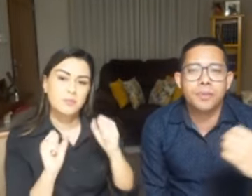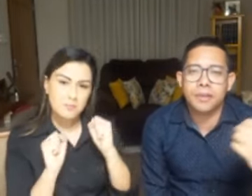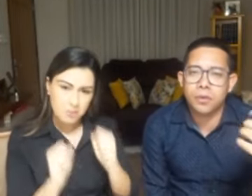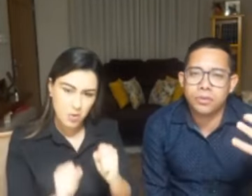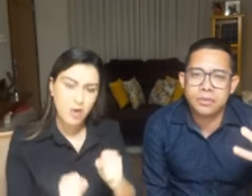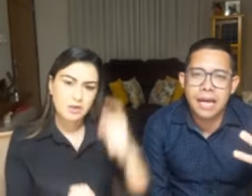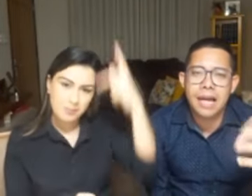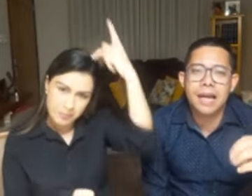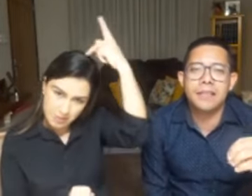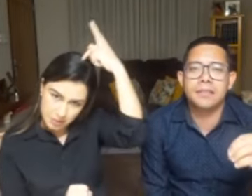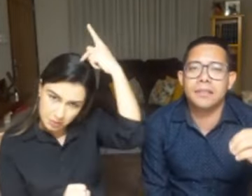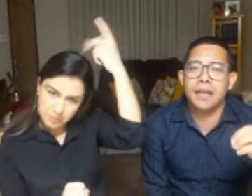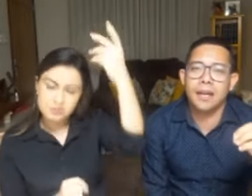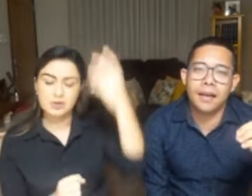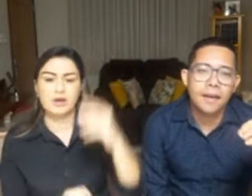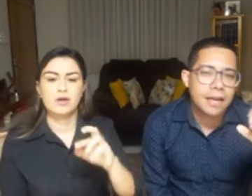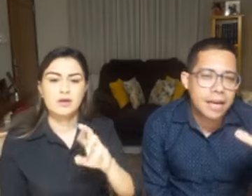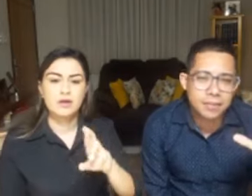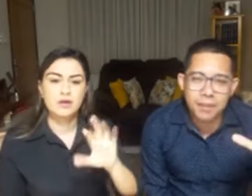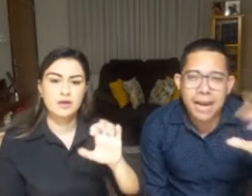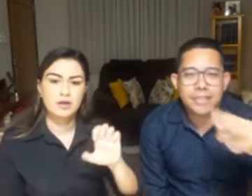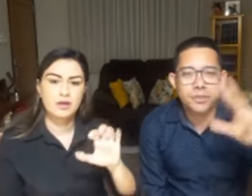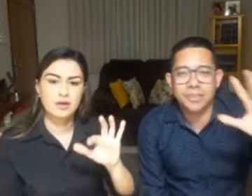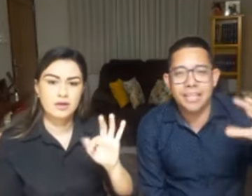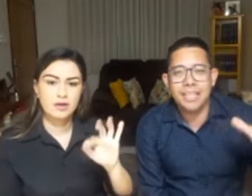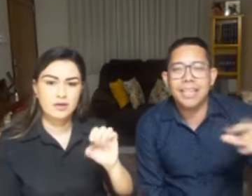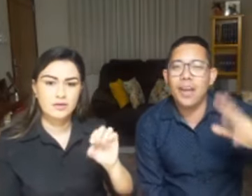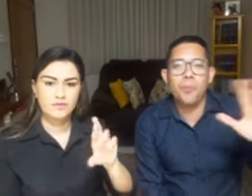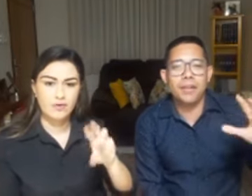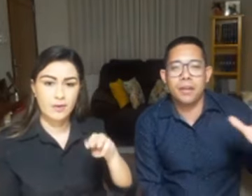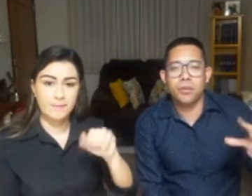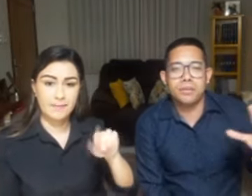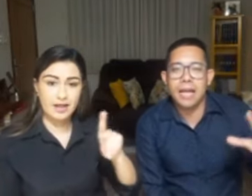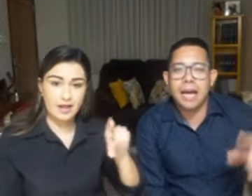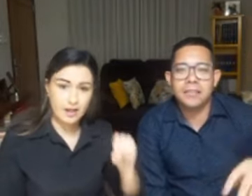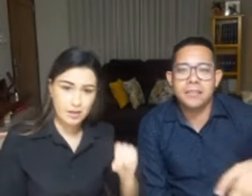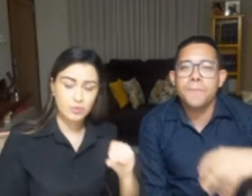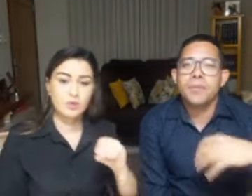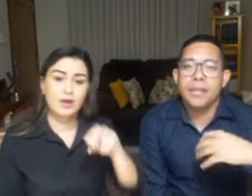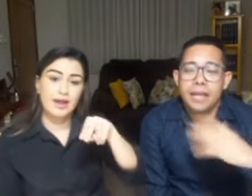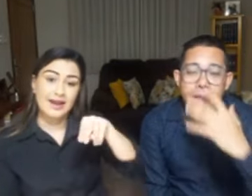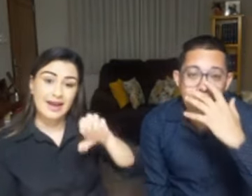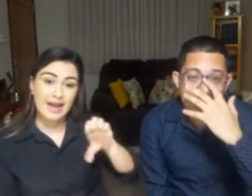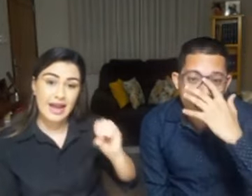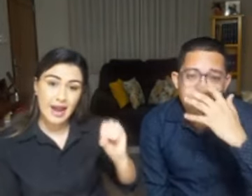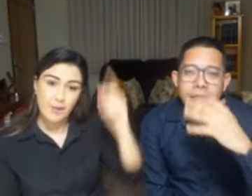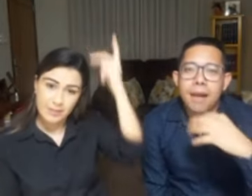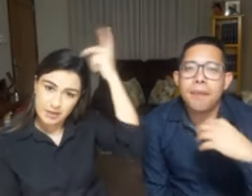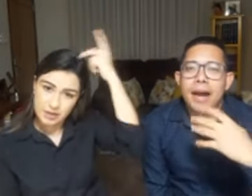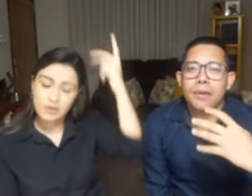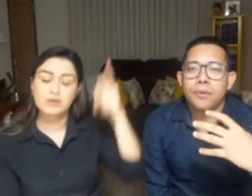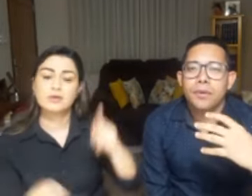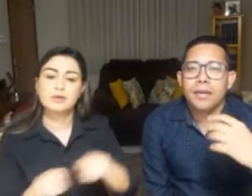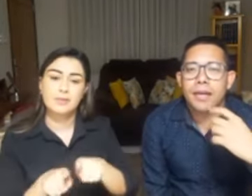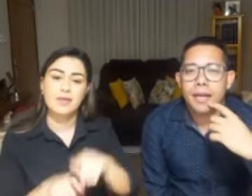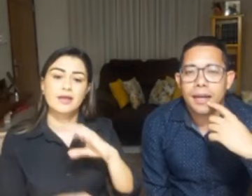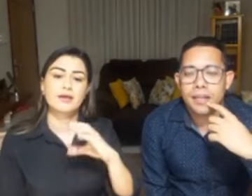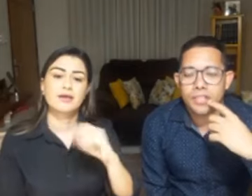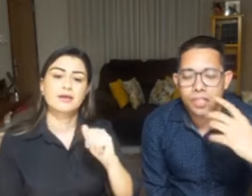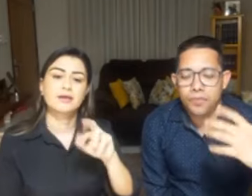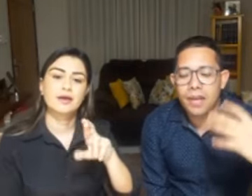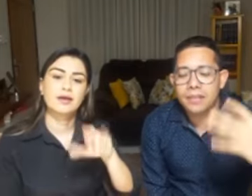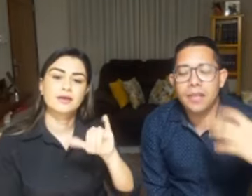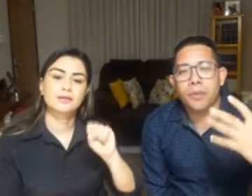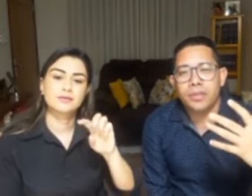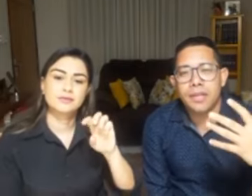reformados, pentecostais, carismáticos aí, neopentecostais, né? Então, esse trabalho, a